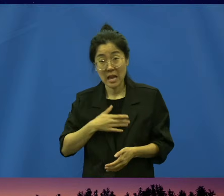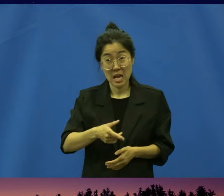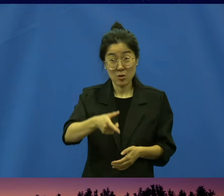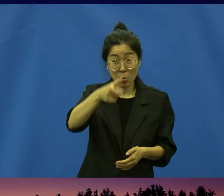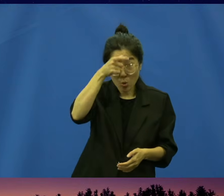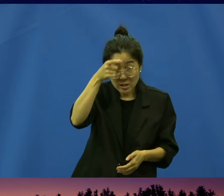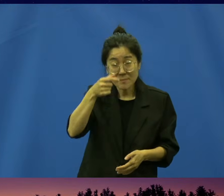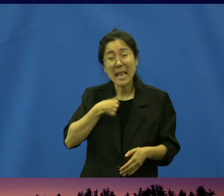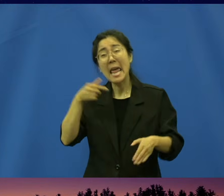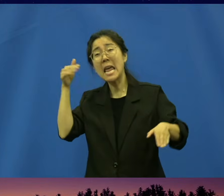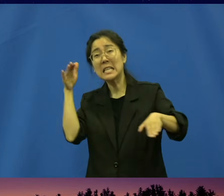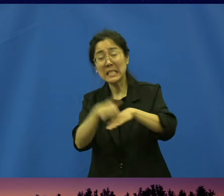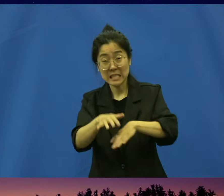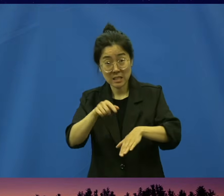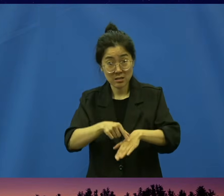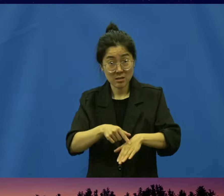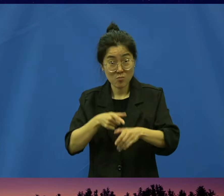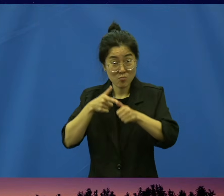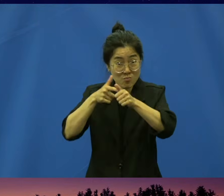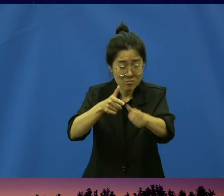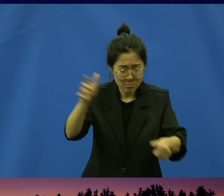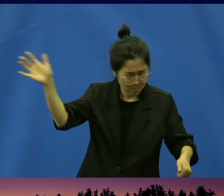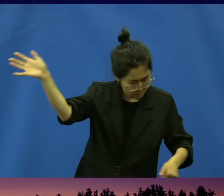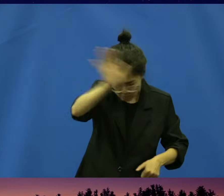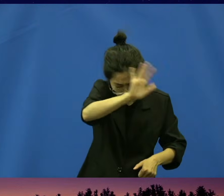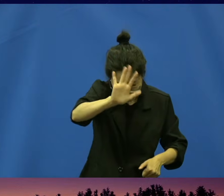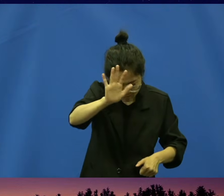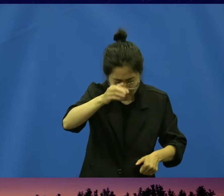내려놓고 연합할 뿐이다.